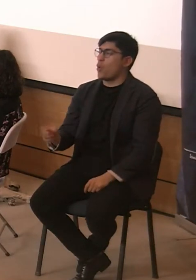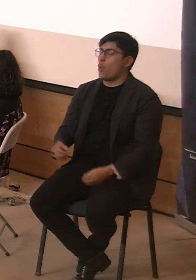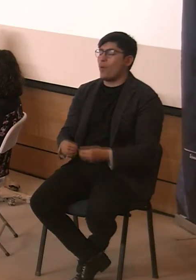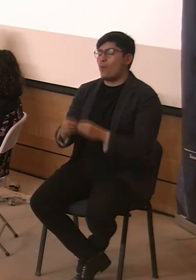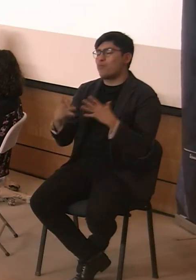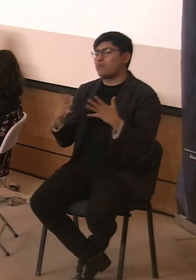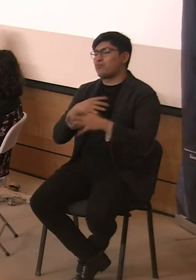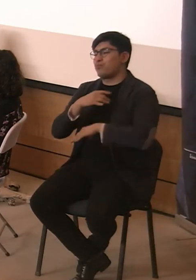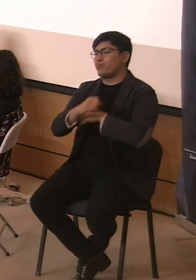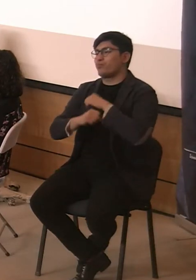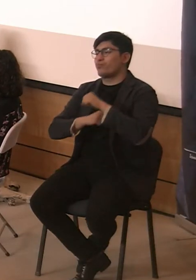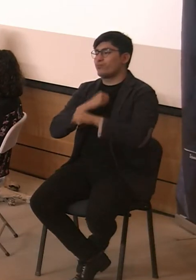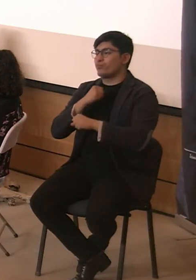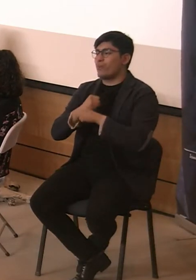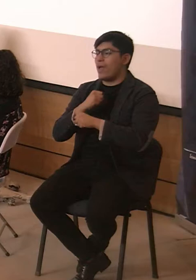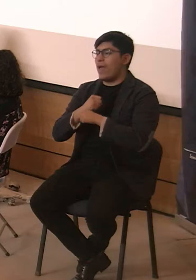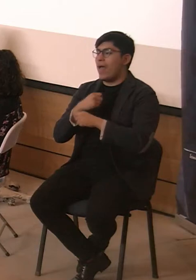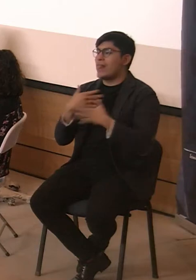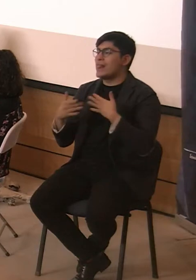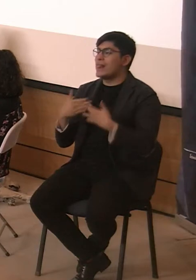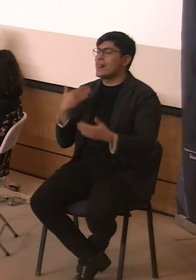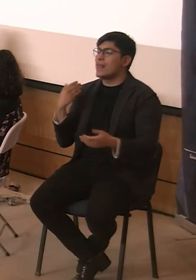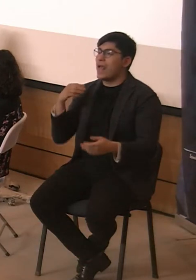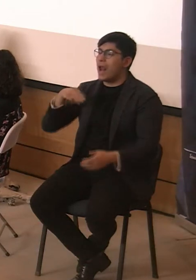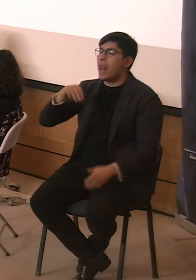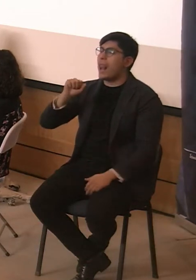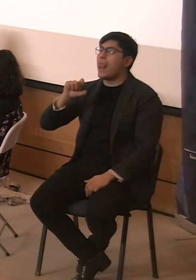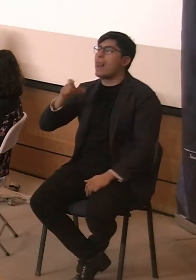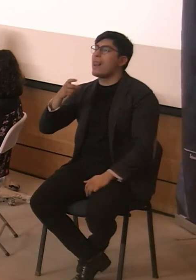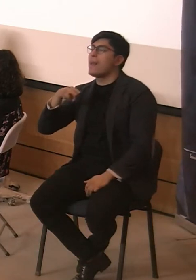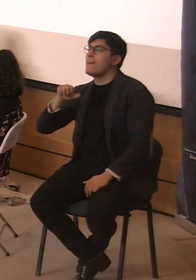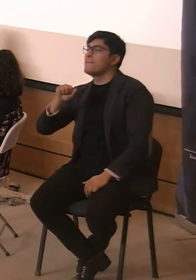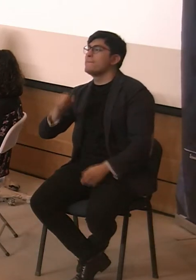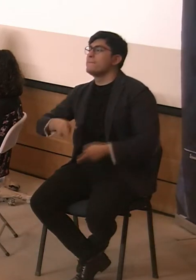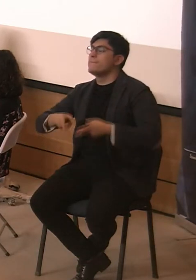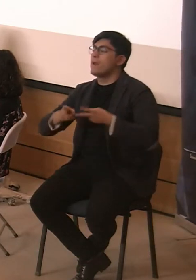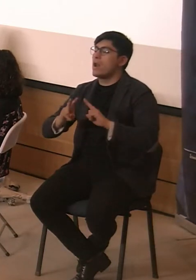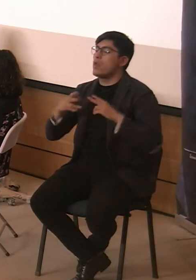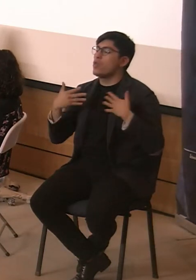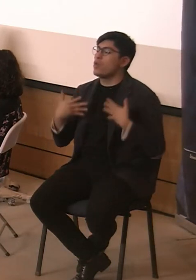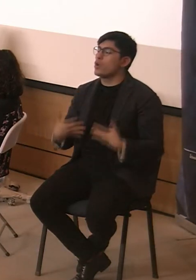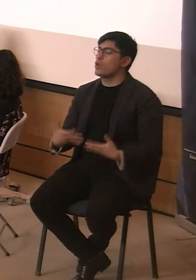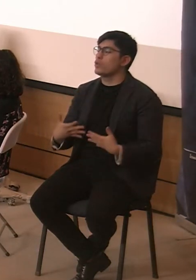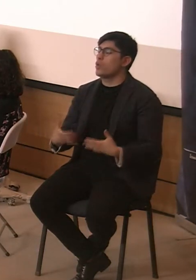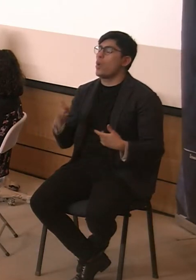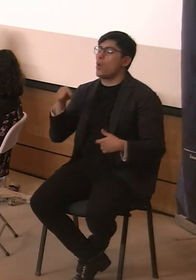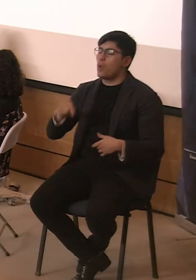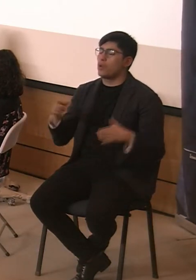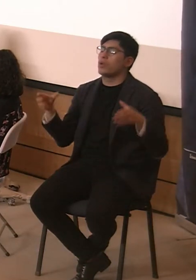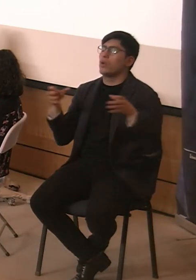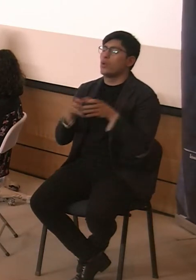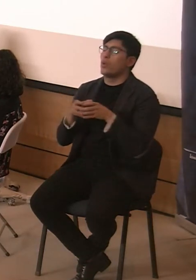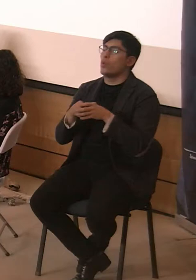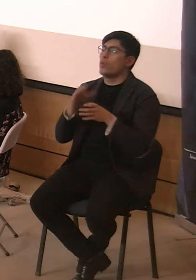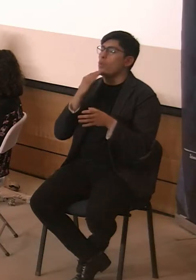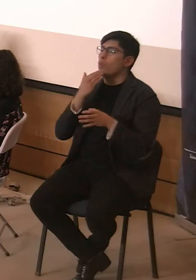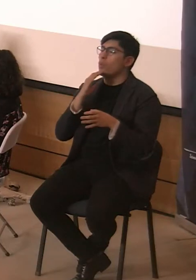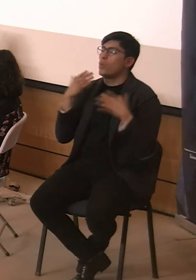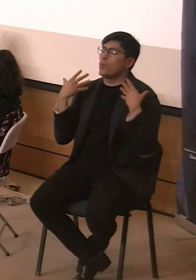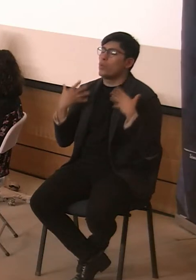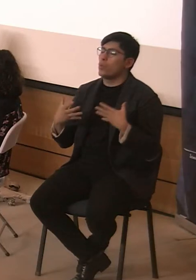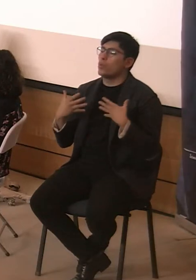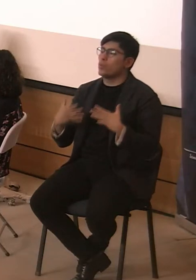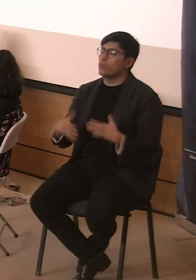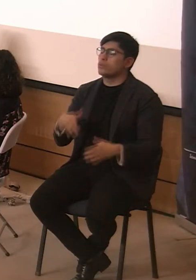desde la carta magna de los derechos humanos y a este grupo también humano se les seguía cosificando